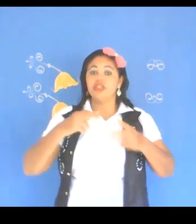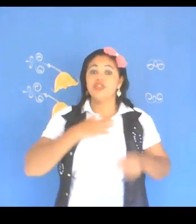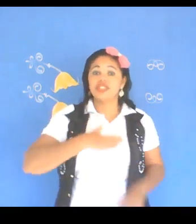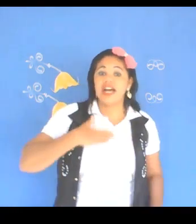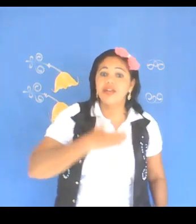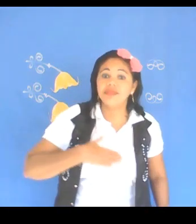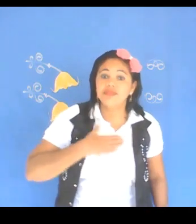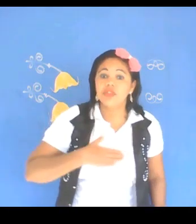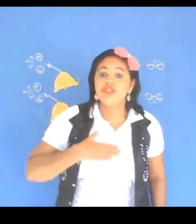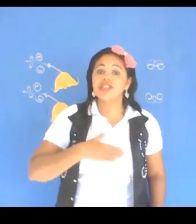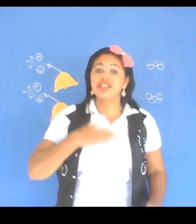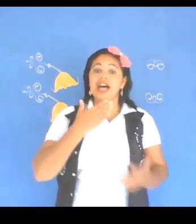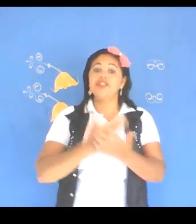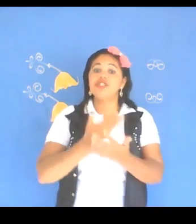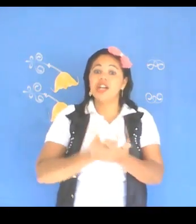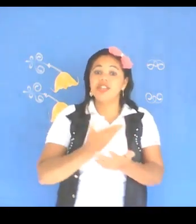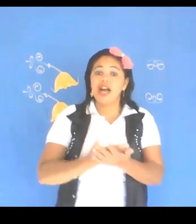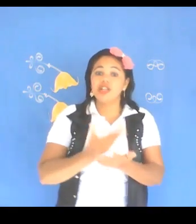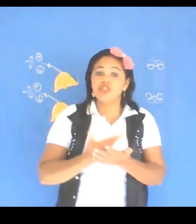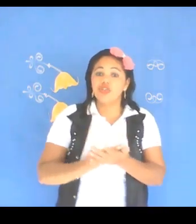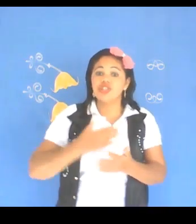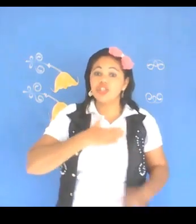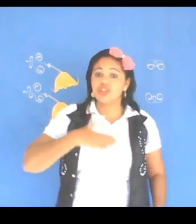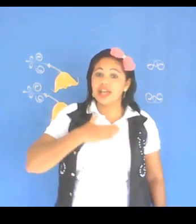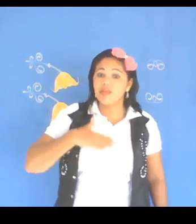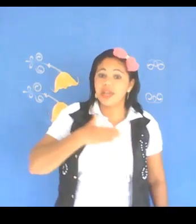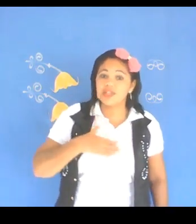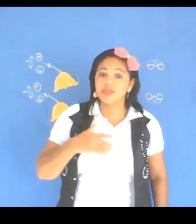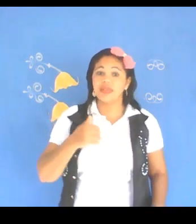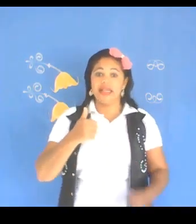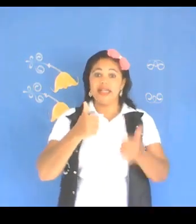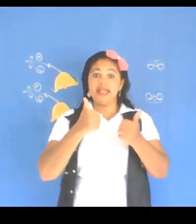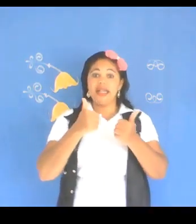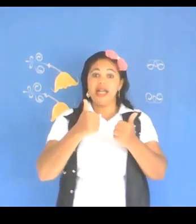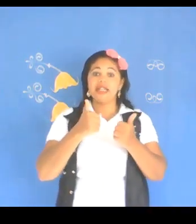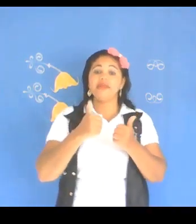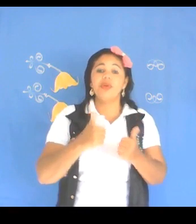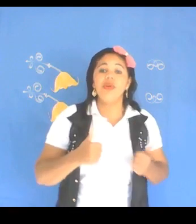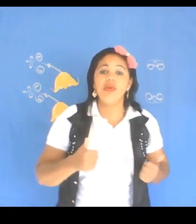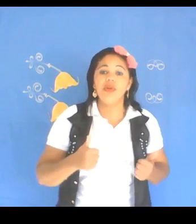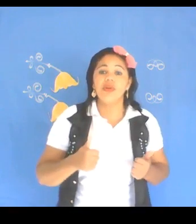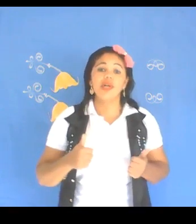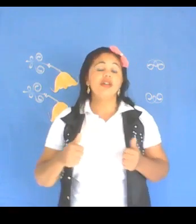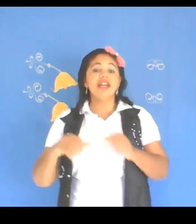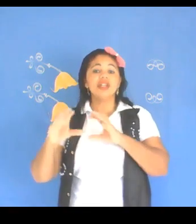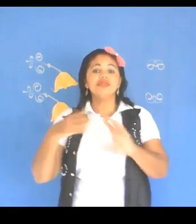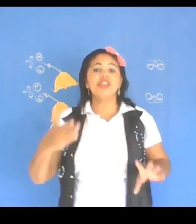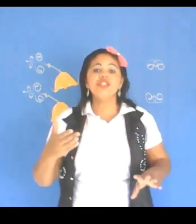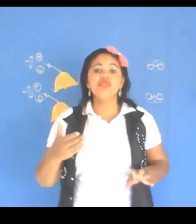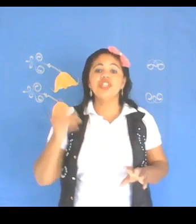Gostaram? Gostaram da aula de hoje? Gostaram mesmo? Ah, que bom! Faça um vídeo e diga